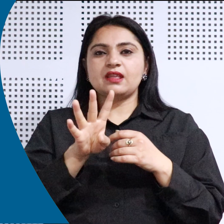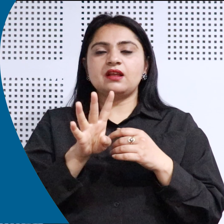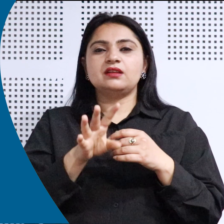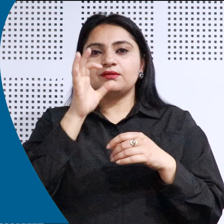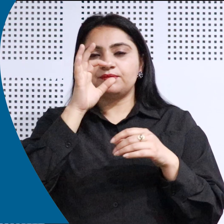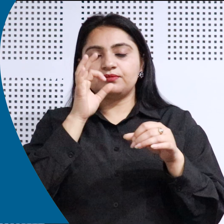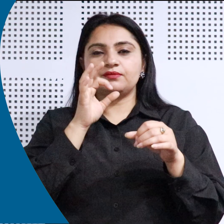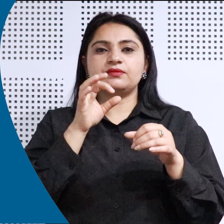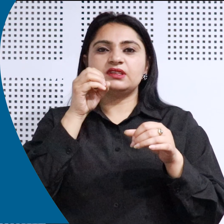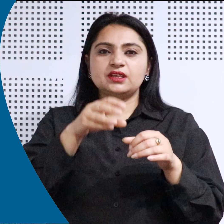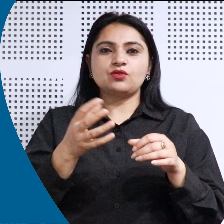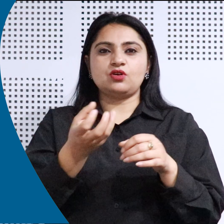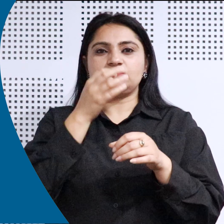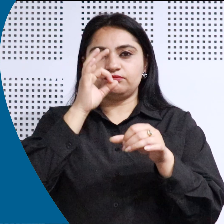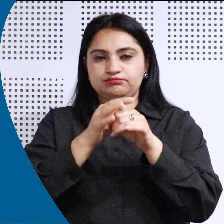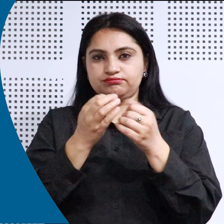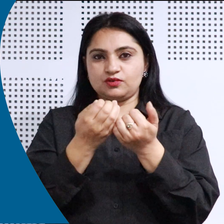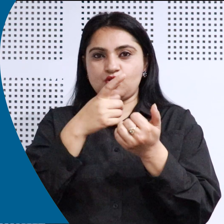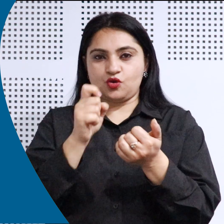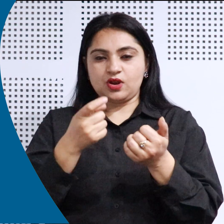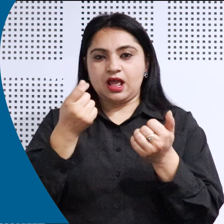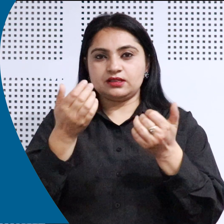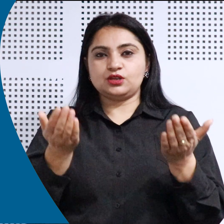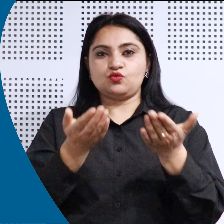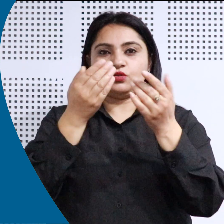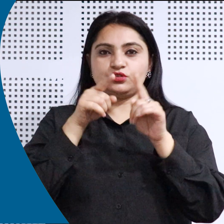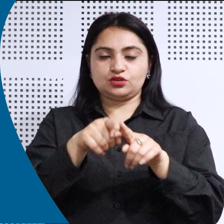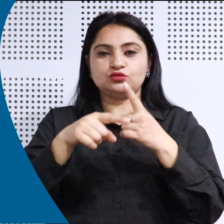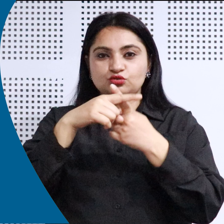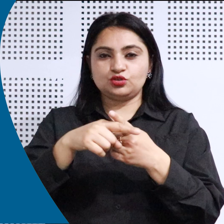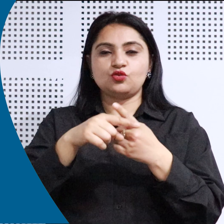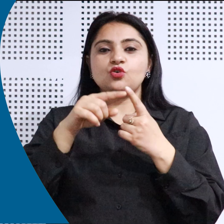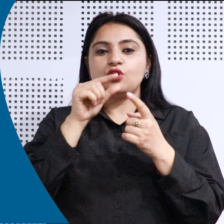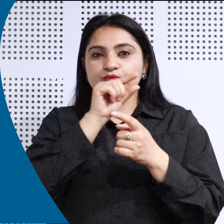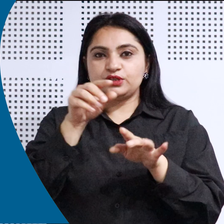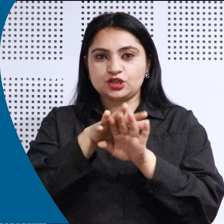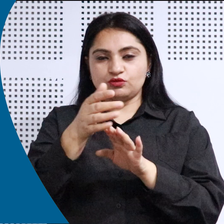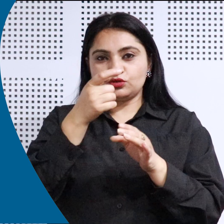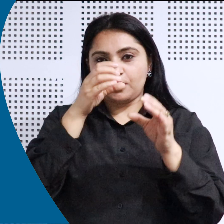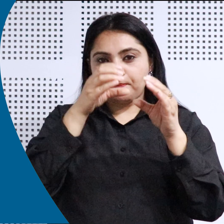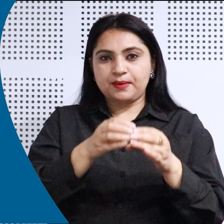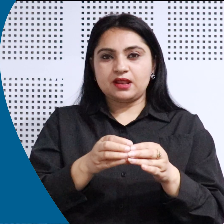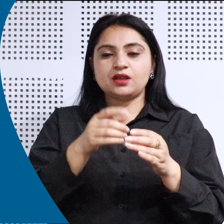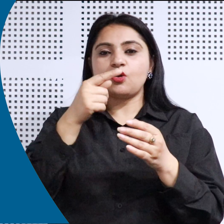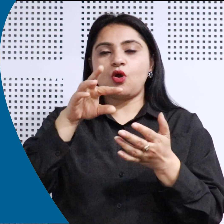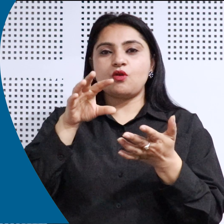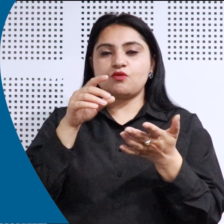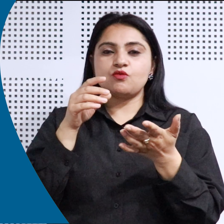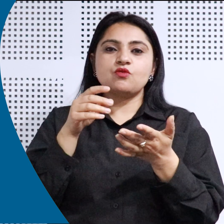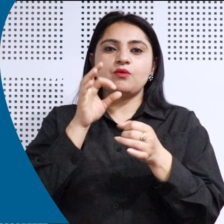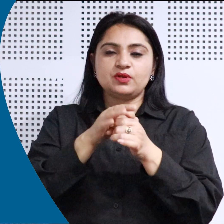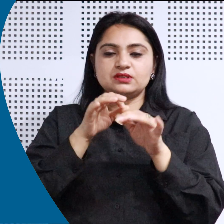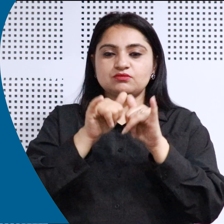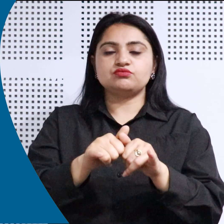लागि सेवा प्रवाह, सुशासन र आर्थिक समृद्धि, आर्थिक उन्नतिसँग जोडिएका विषयहरू छन्। खास गरी पालिकाले राजस्व व्यवस्थापनलाई सुदृढ गर्नुपर्छ